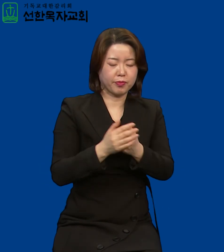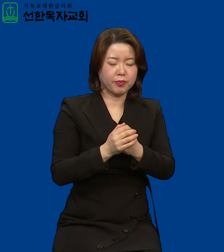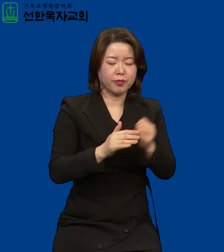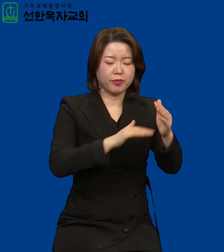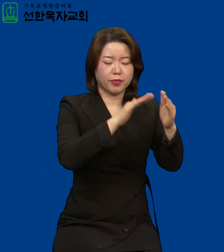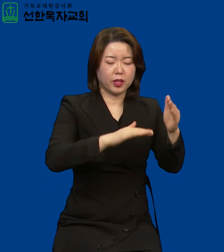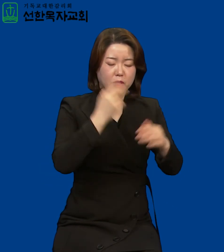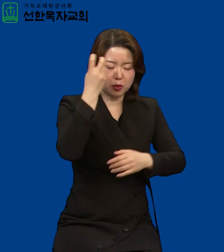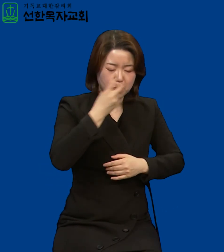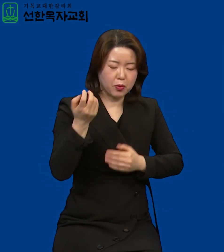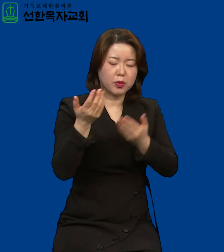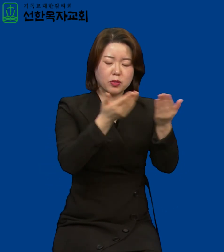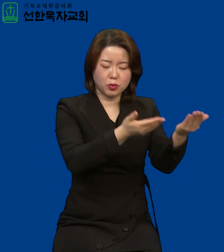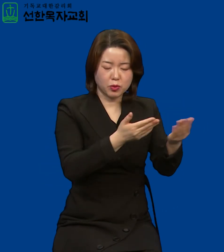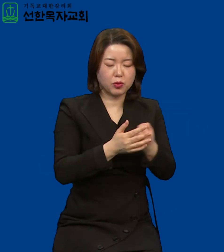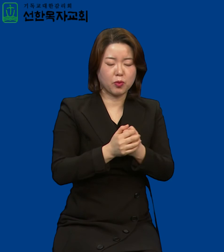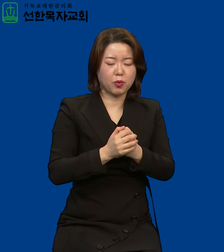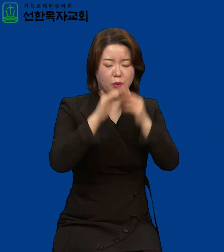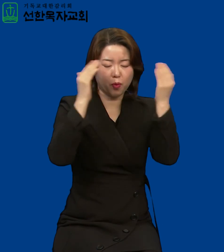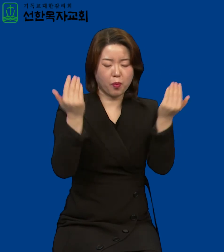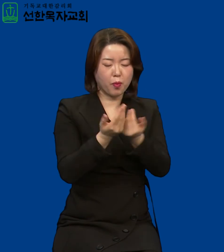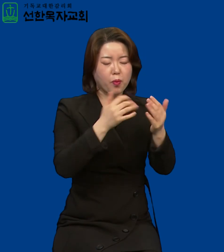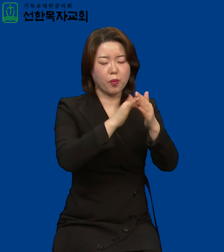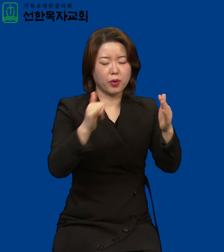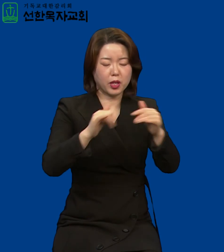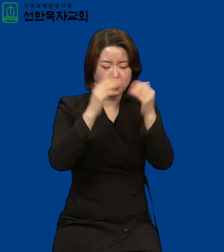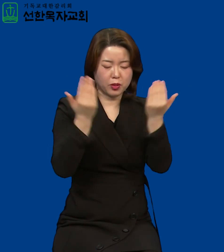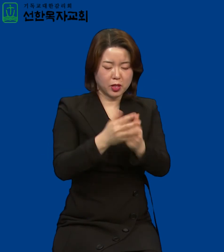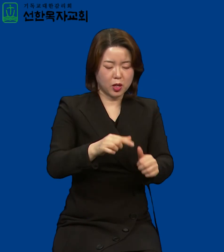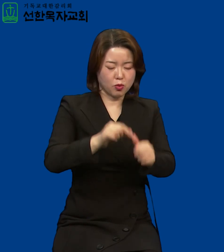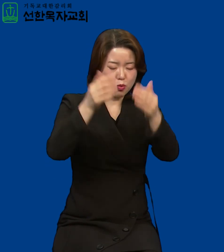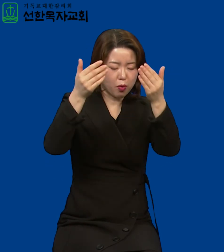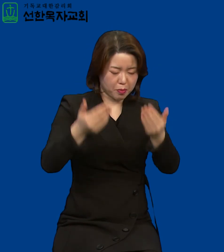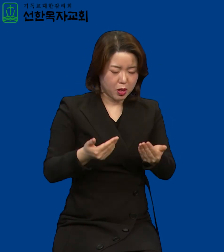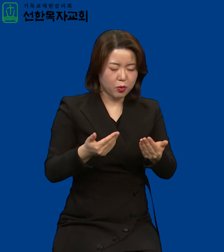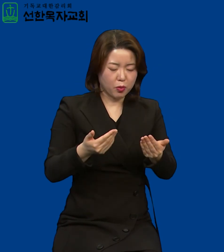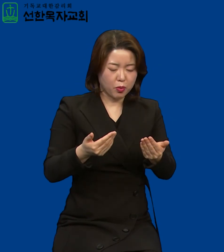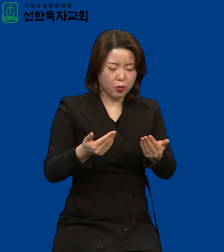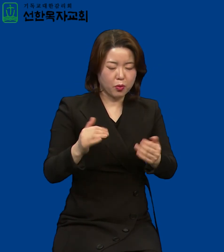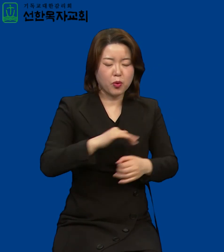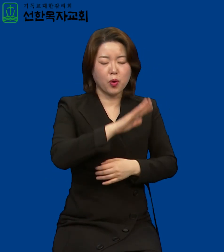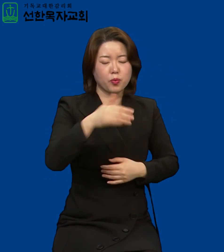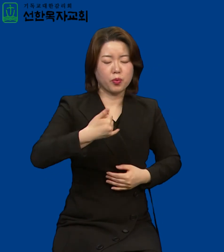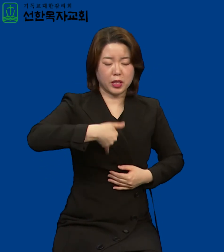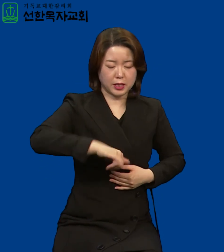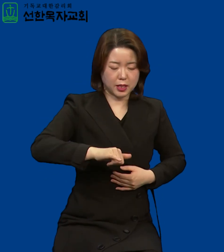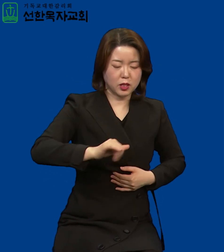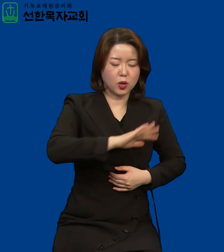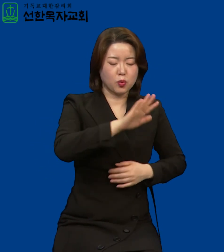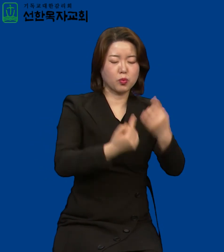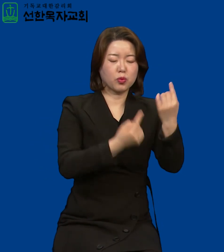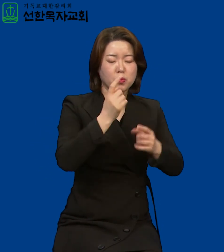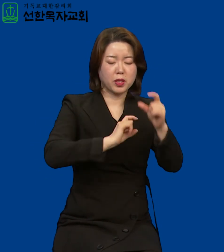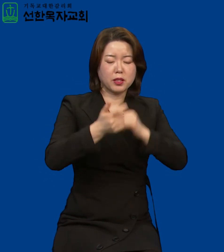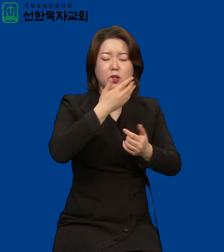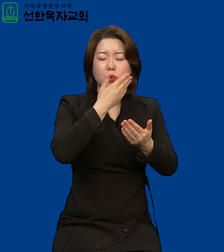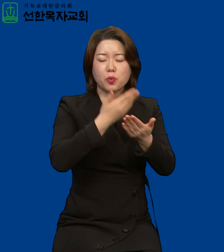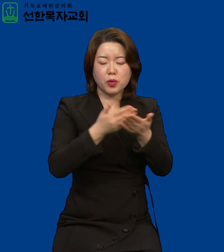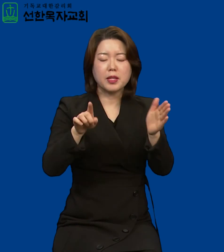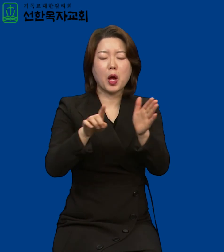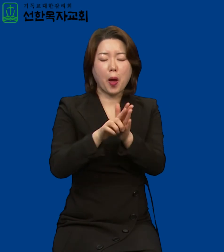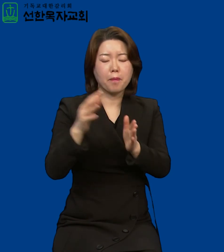가정을 지켜주소서. 온 가족들이 다 구원을 받고 우리의 자녀들은 우리보다 더 귀한